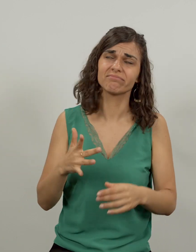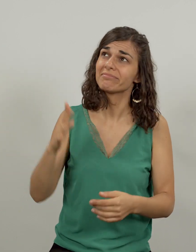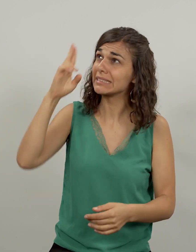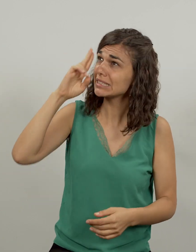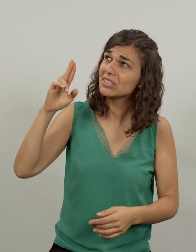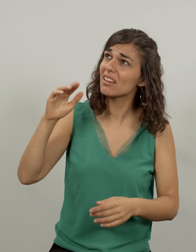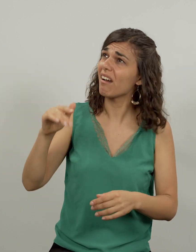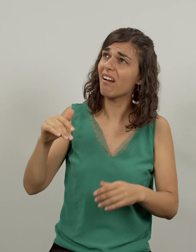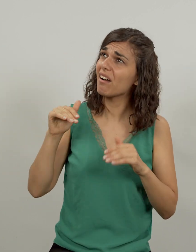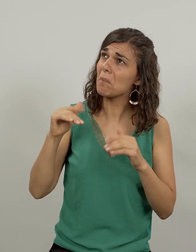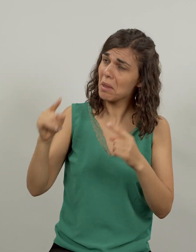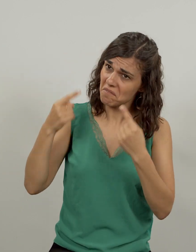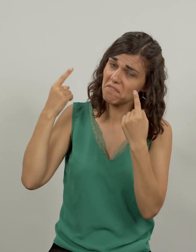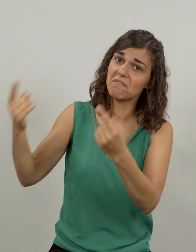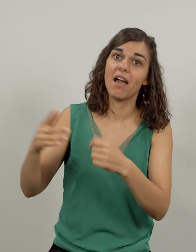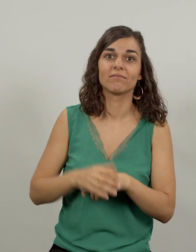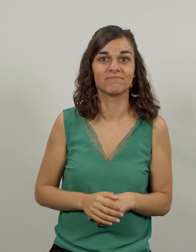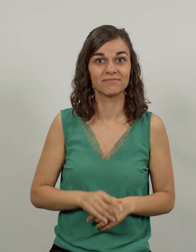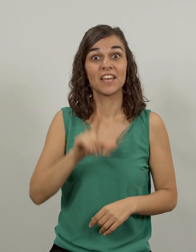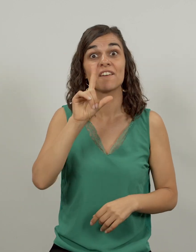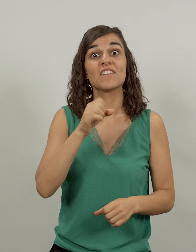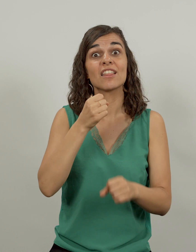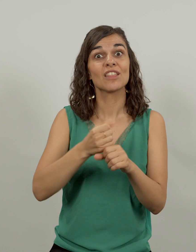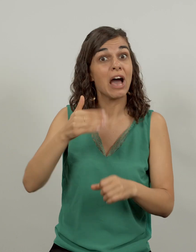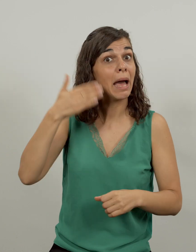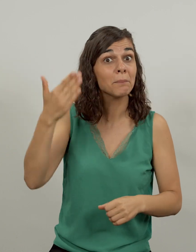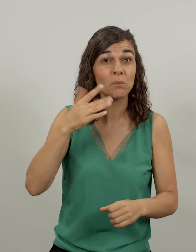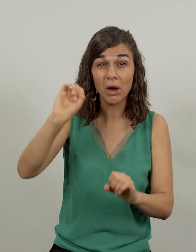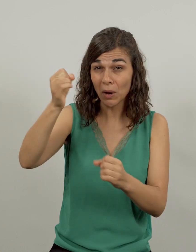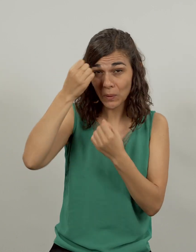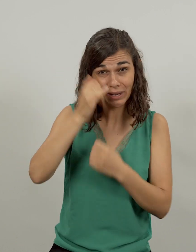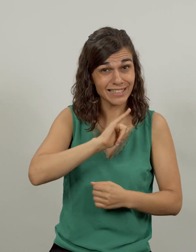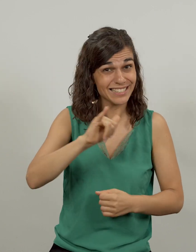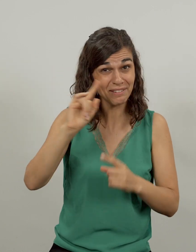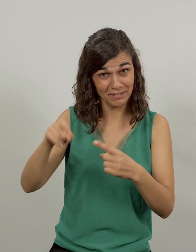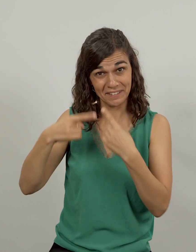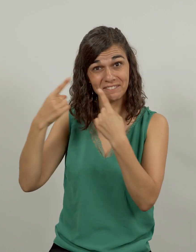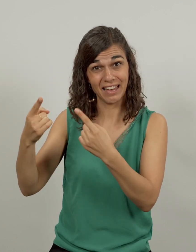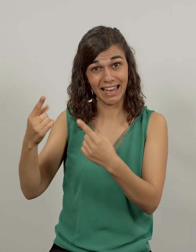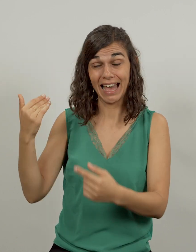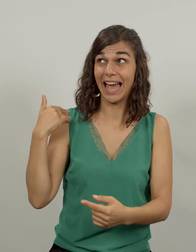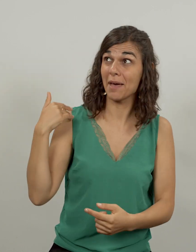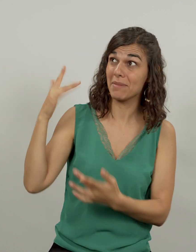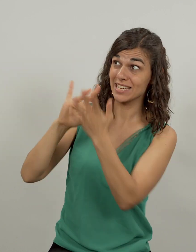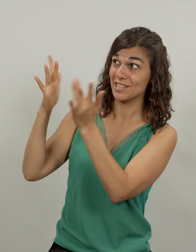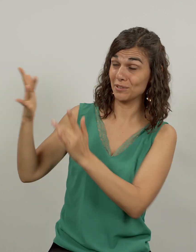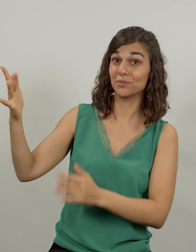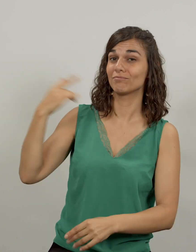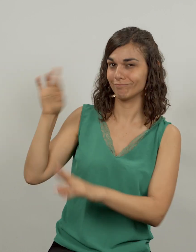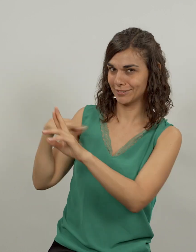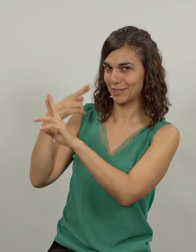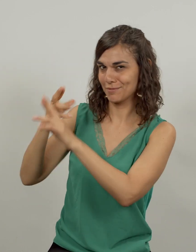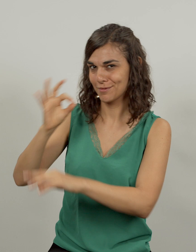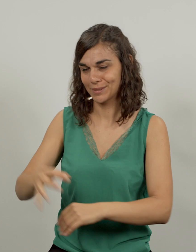j'irai quand même. 20 ans plus tard, je n'ai pas de regret d'avoir répondu à l'appel de Jésus.